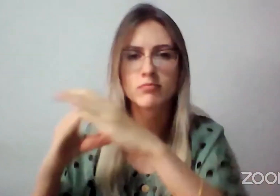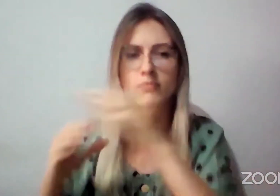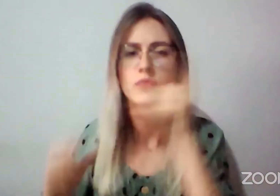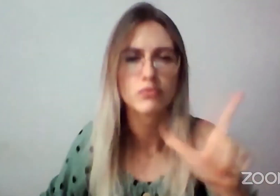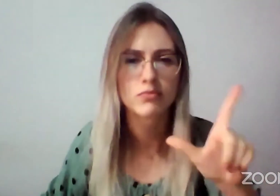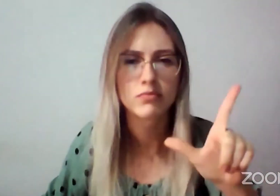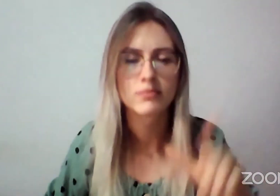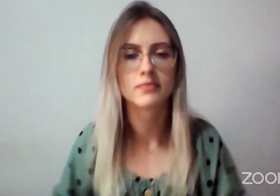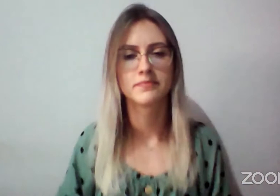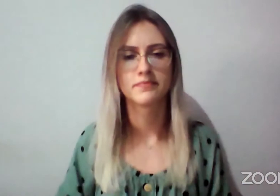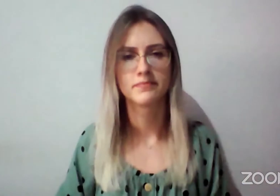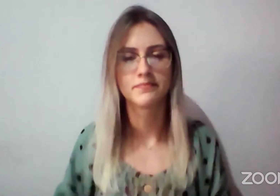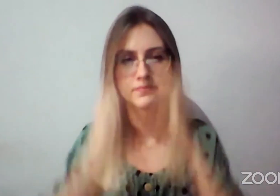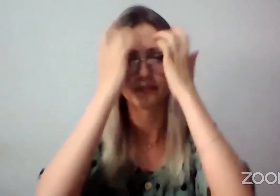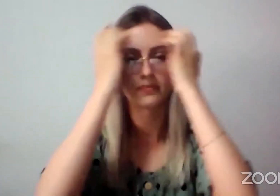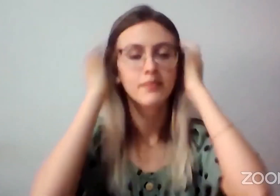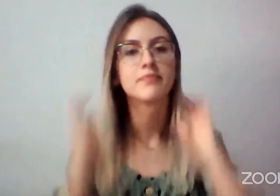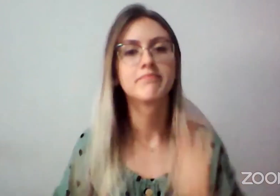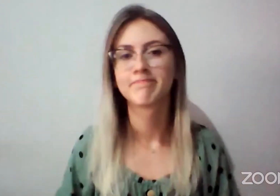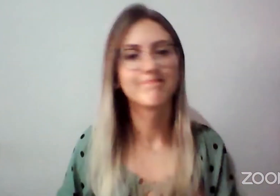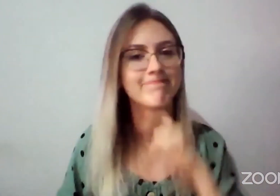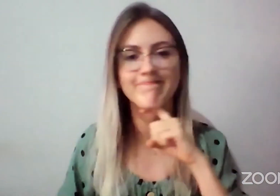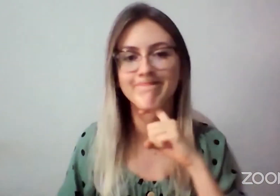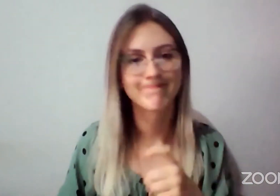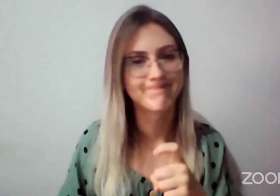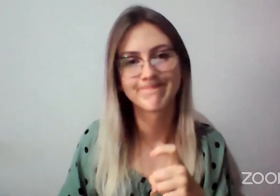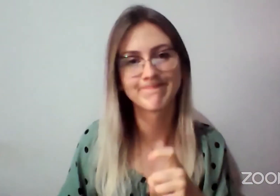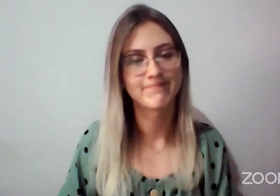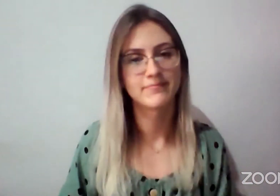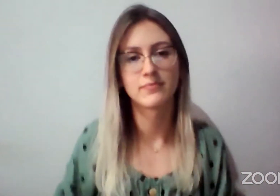Mas eu conseguia me comunicar com o surdo? Não conseguia.